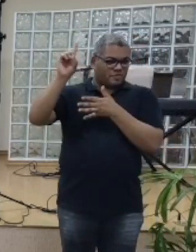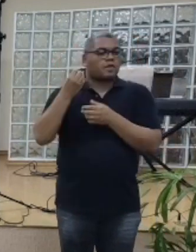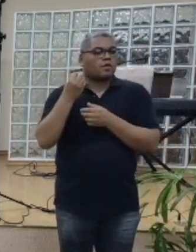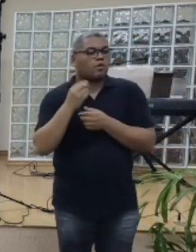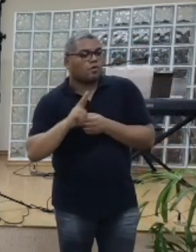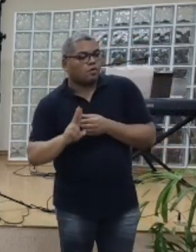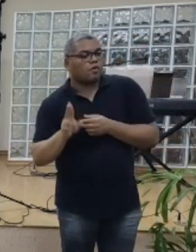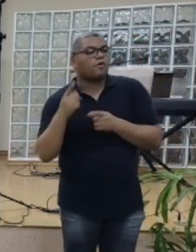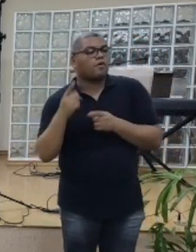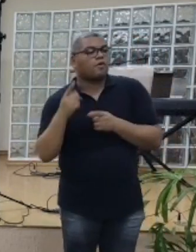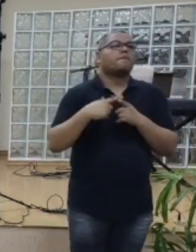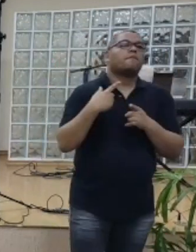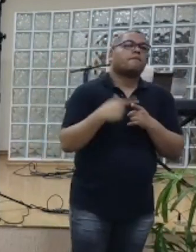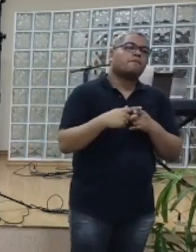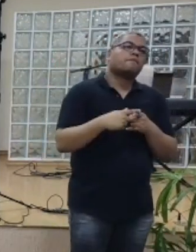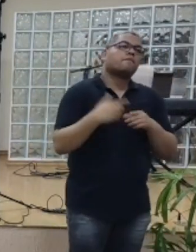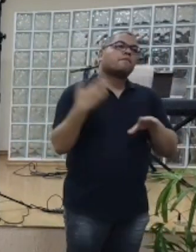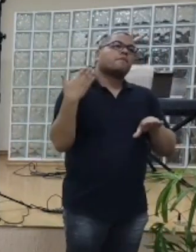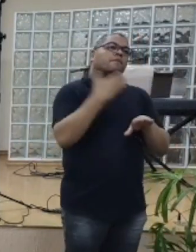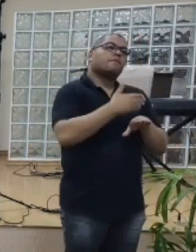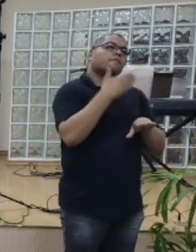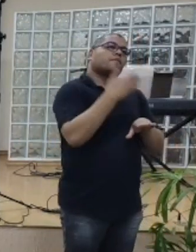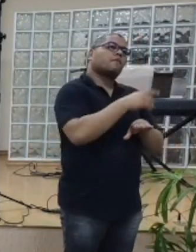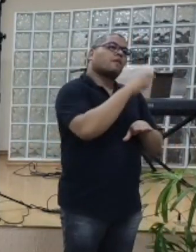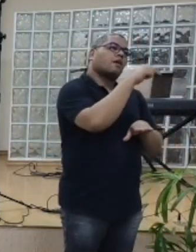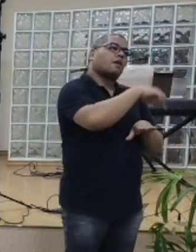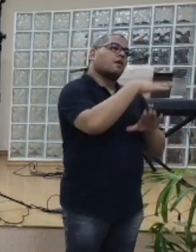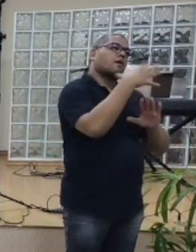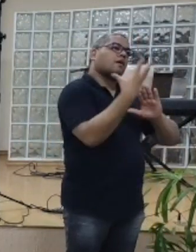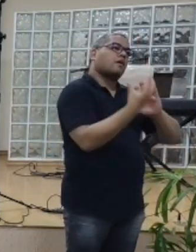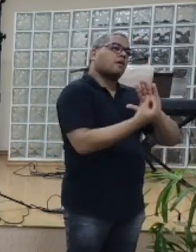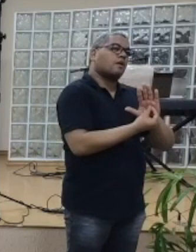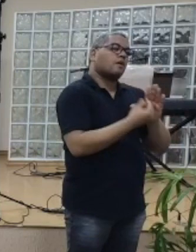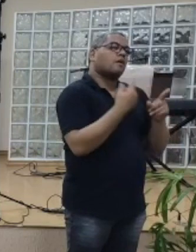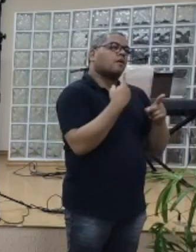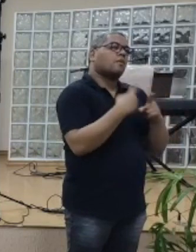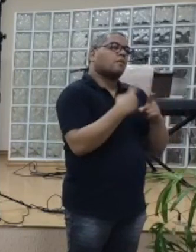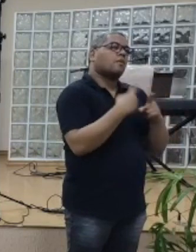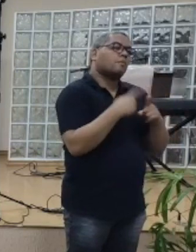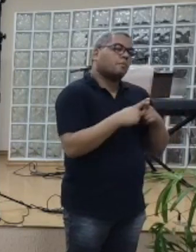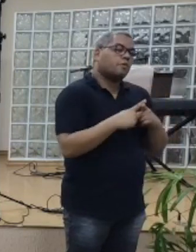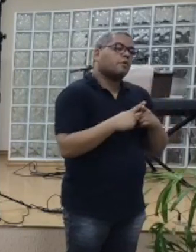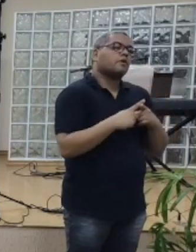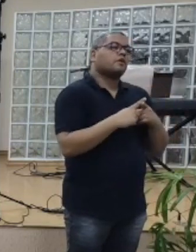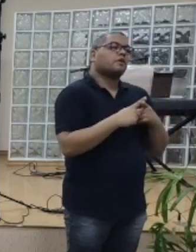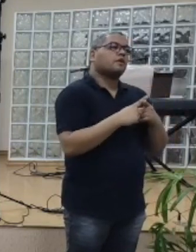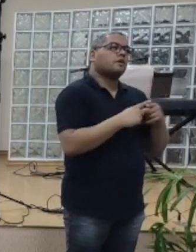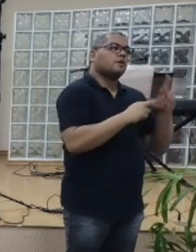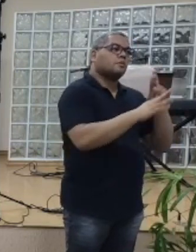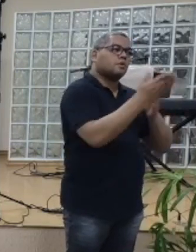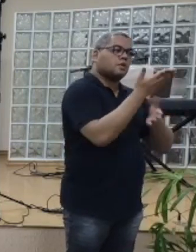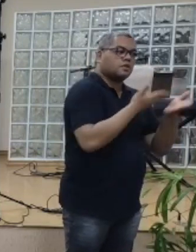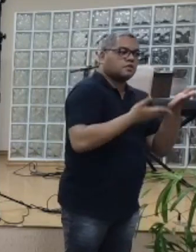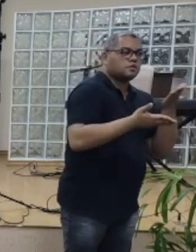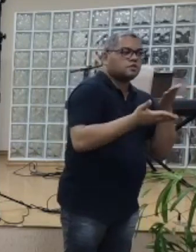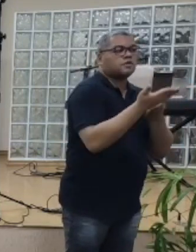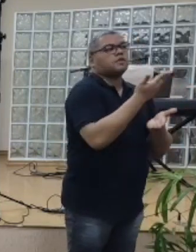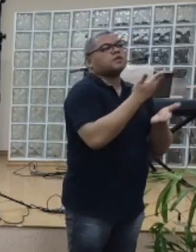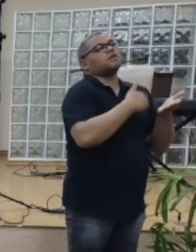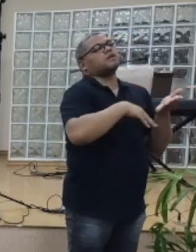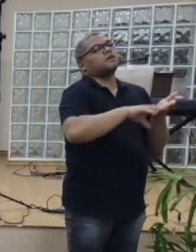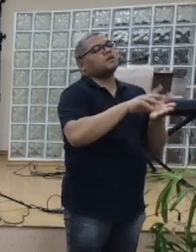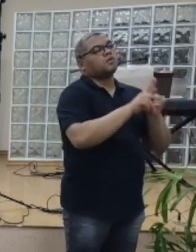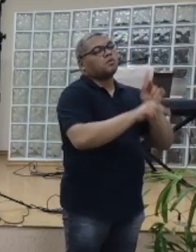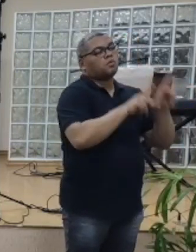com o povo que Deus resgatou gratuitamente faz bem à alma, traz crescimento espiritual,